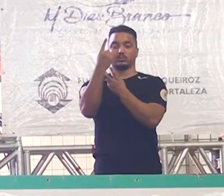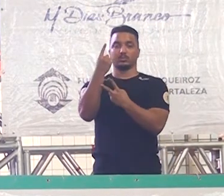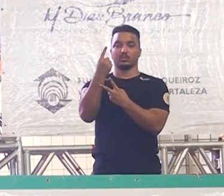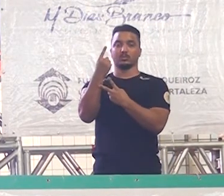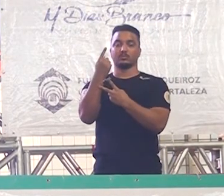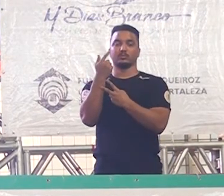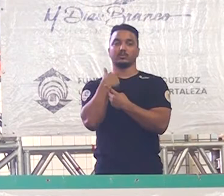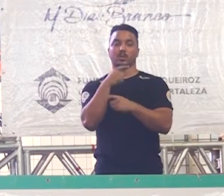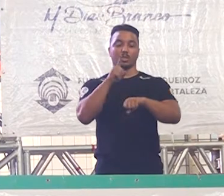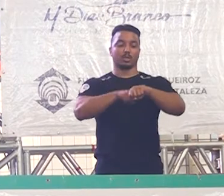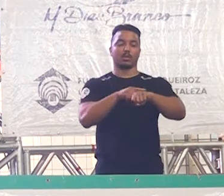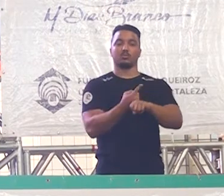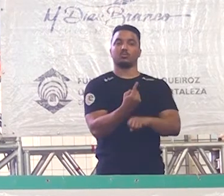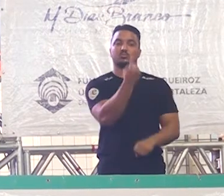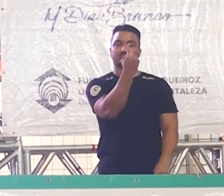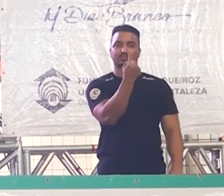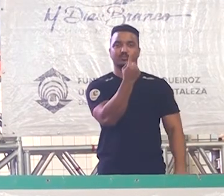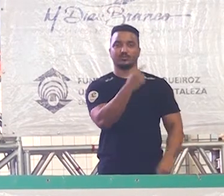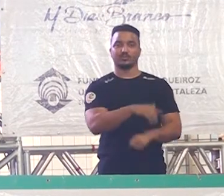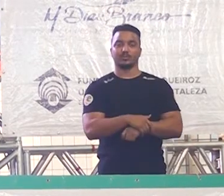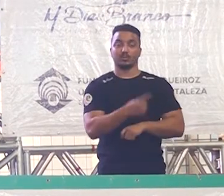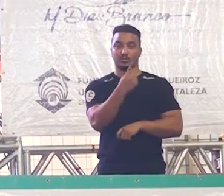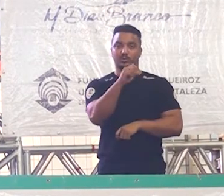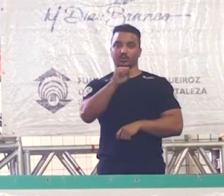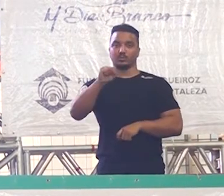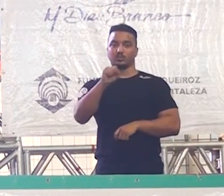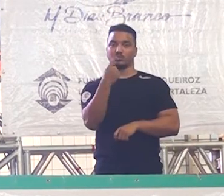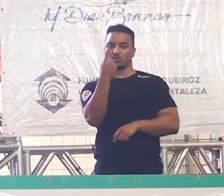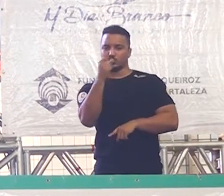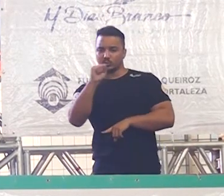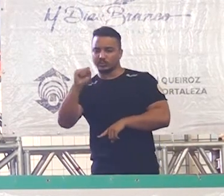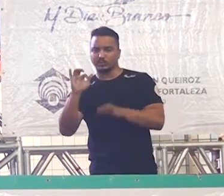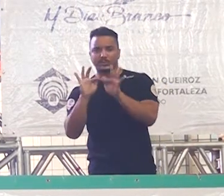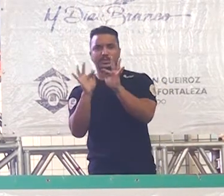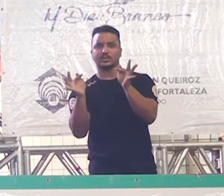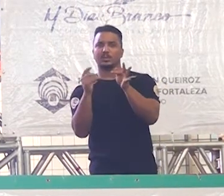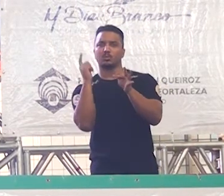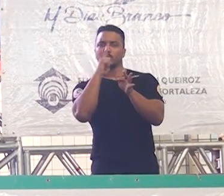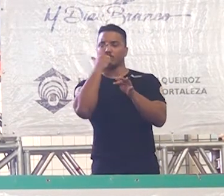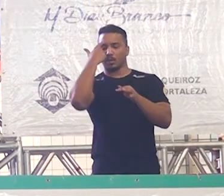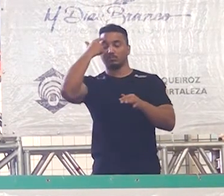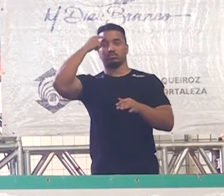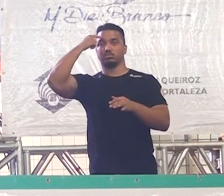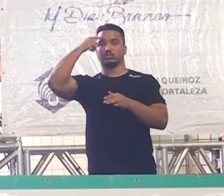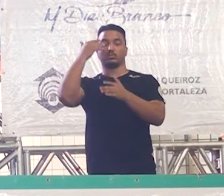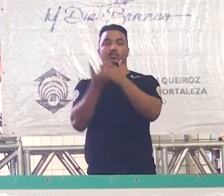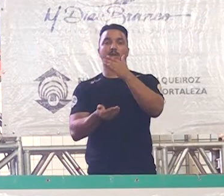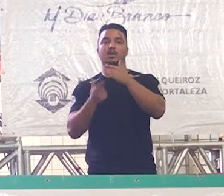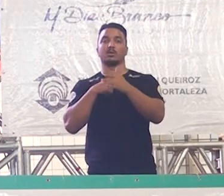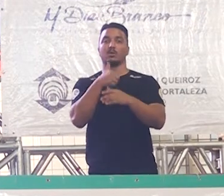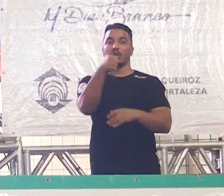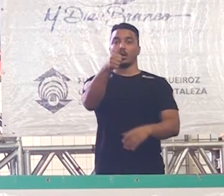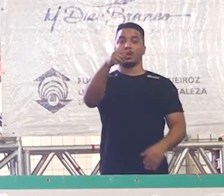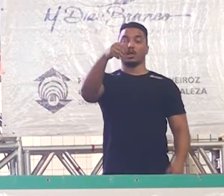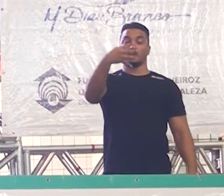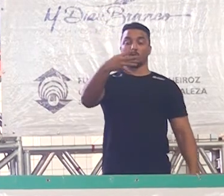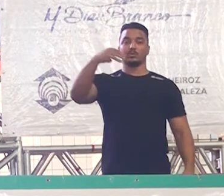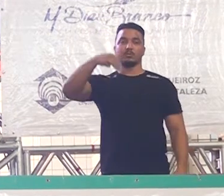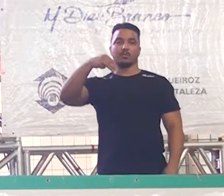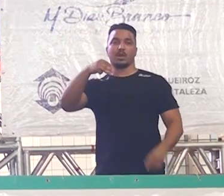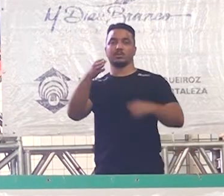o tempo, que é 1. Você vai perceber que naquele 1 segundo só que o cara se distraiu, ele andou 14,5